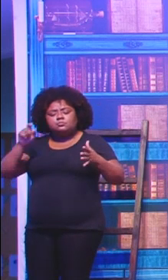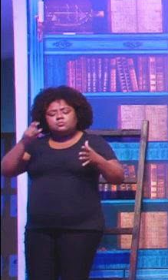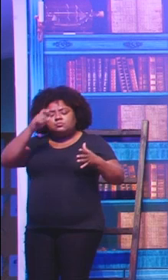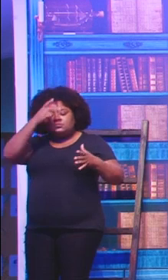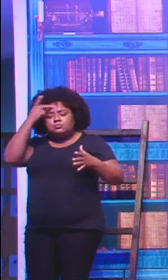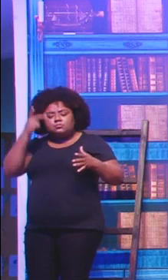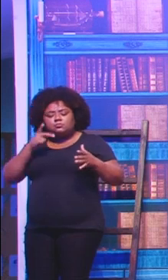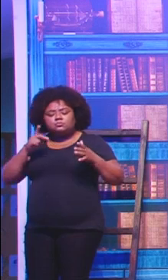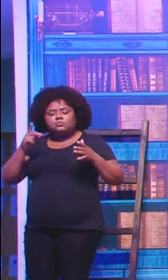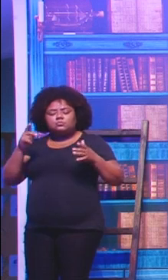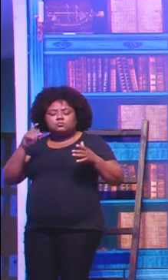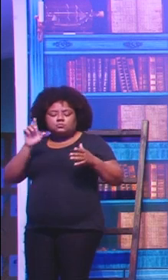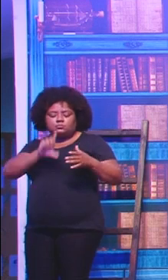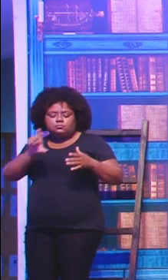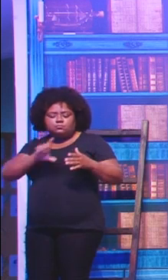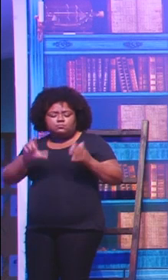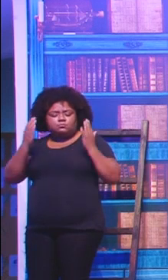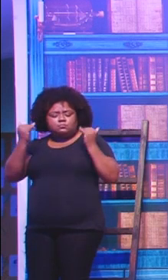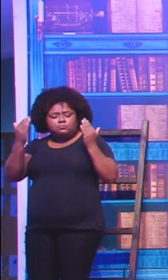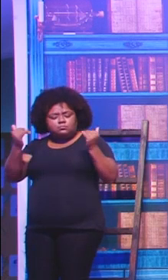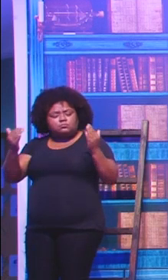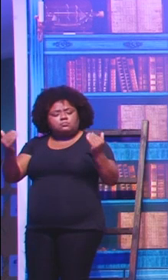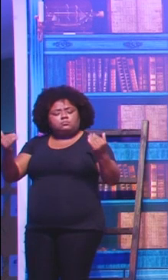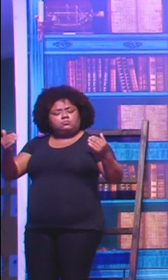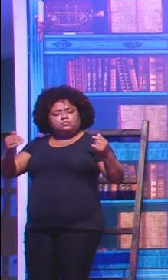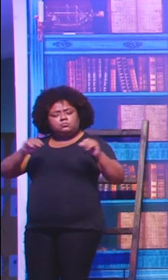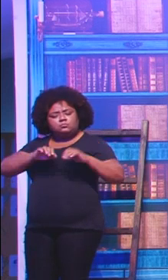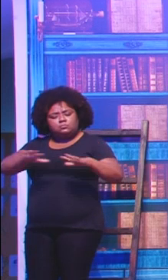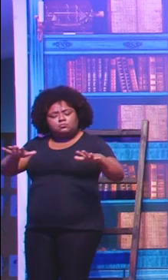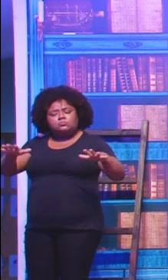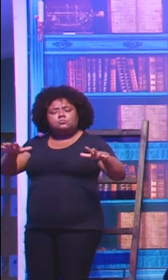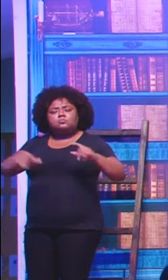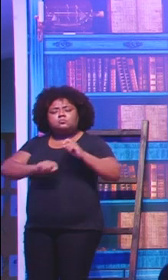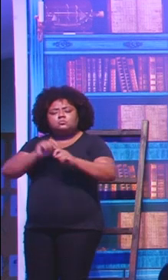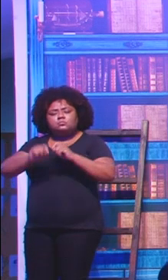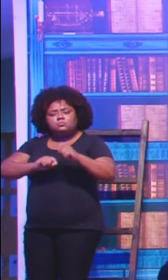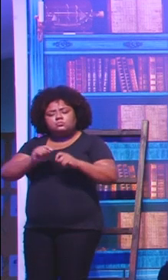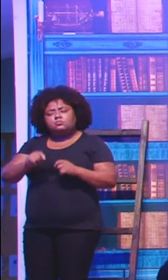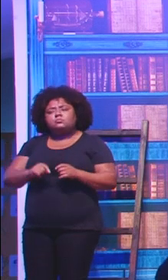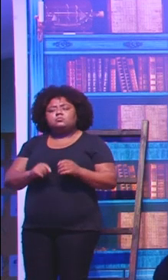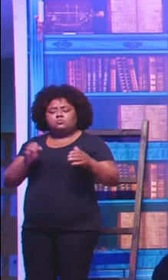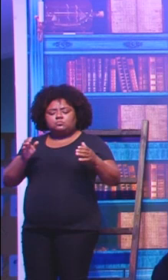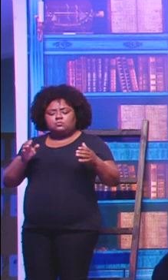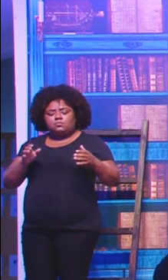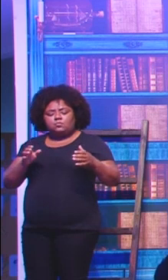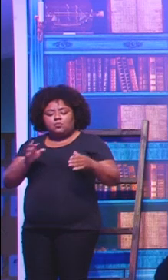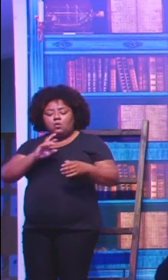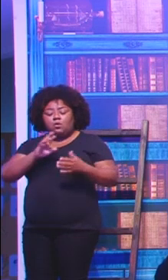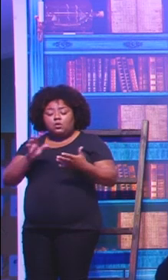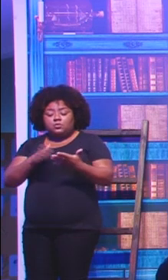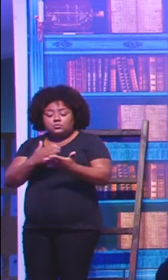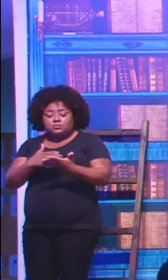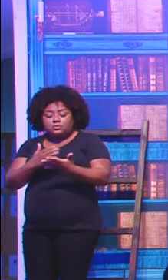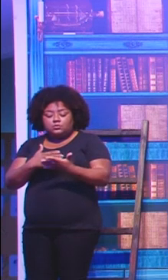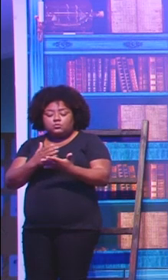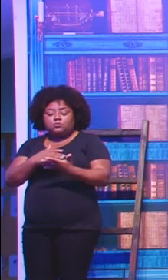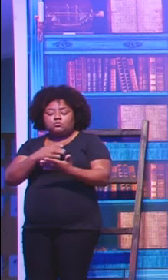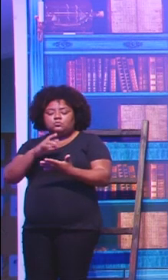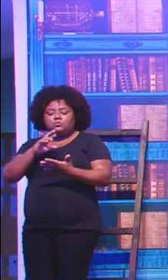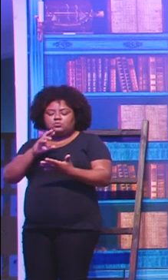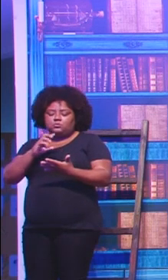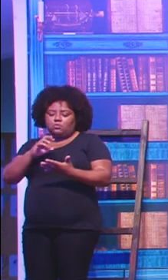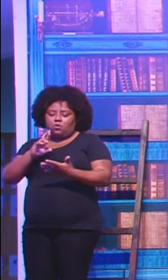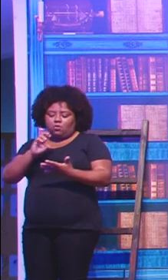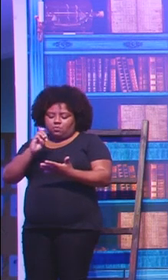popular da literatura, mais profícuo, mais produtivo, com o chamado Romance de 30. A produção de Raquel